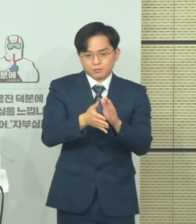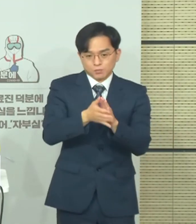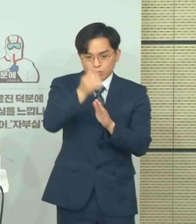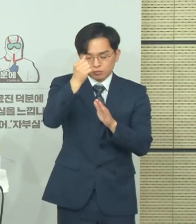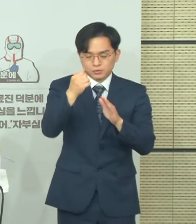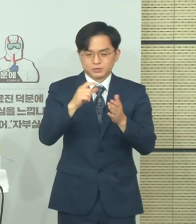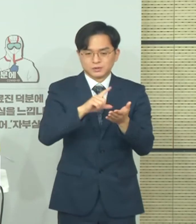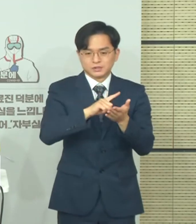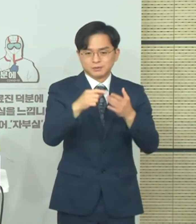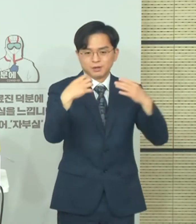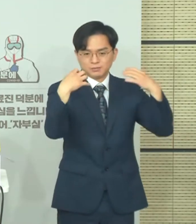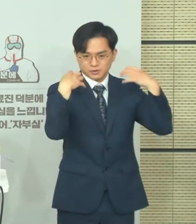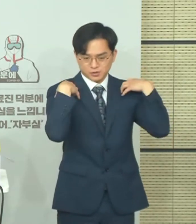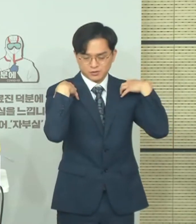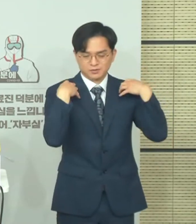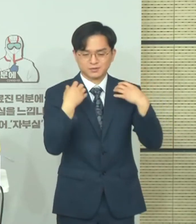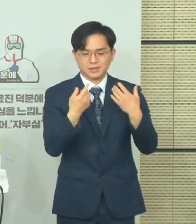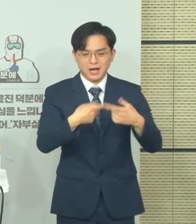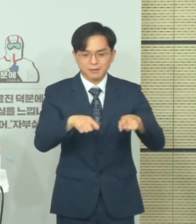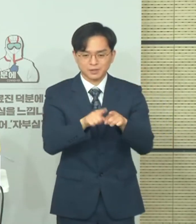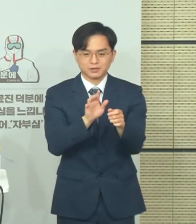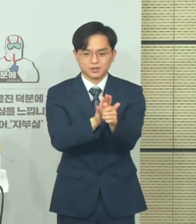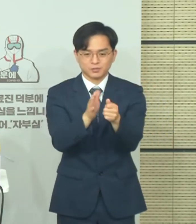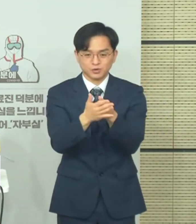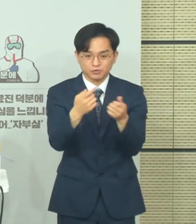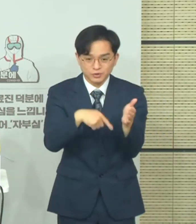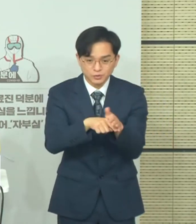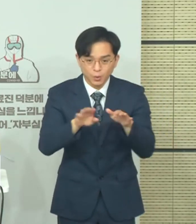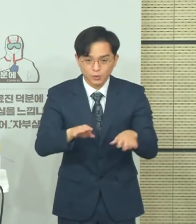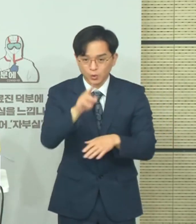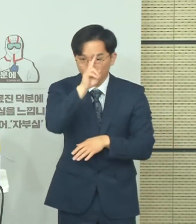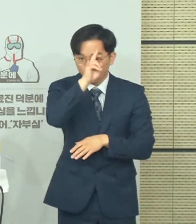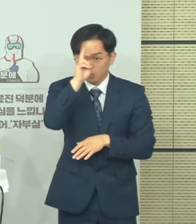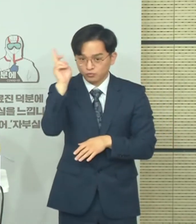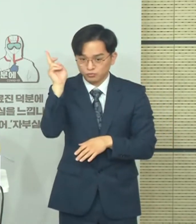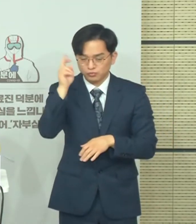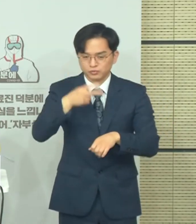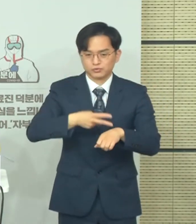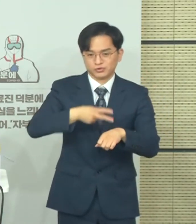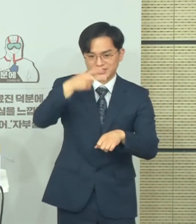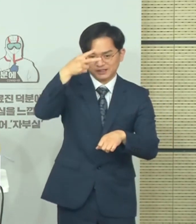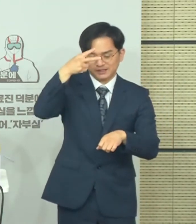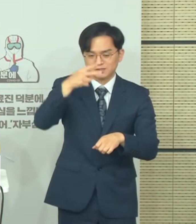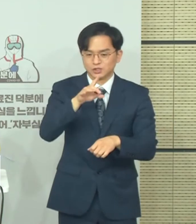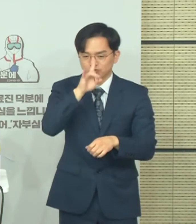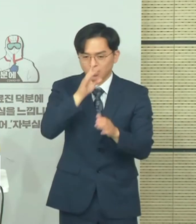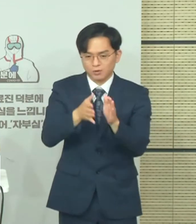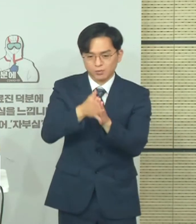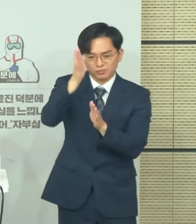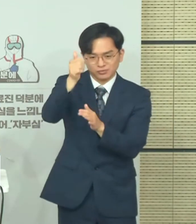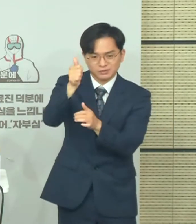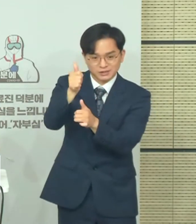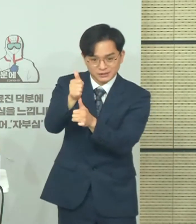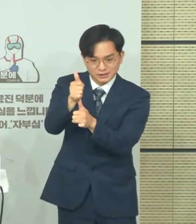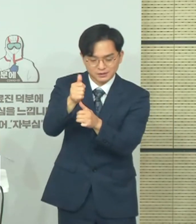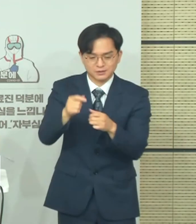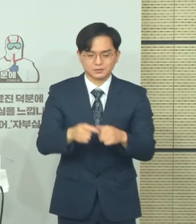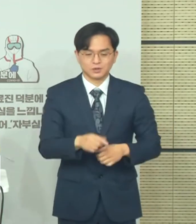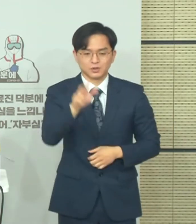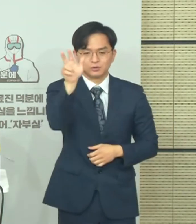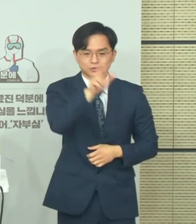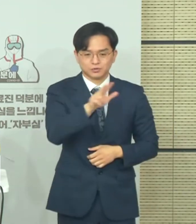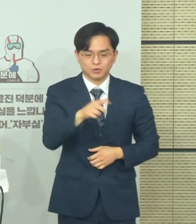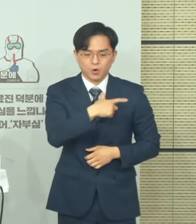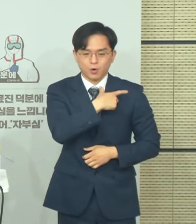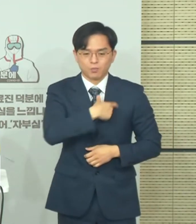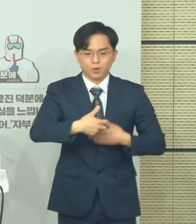복음 복조 착안 주제로 전구 보건소장 협의해 장 다닌 33개 보군 소장과 영상 간담회를 개최하여